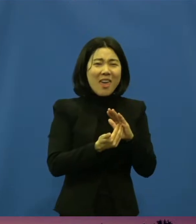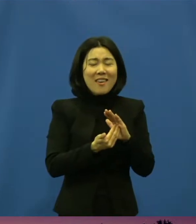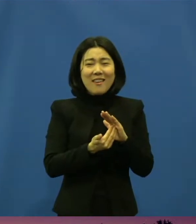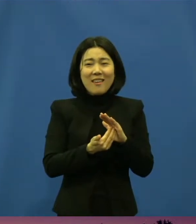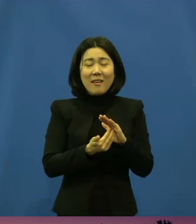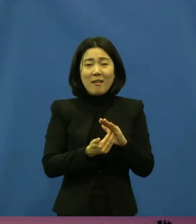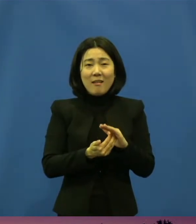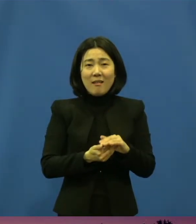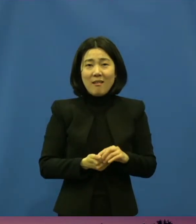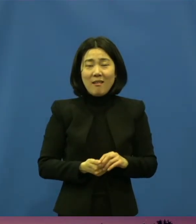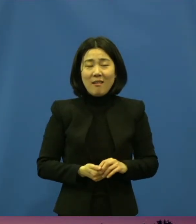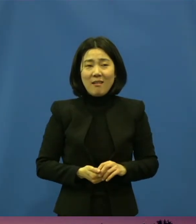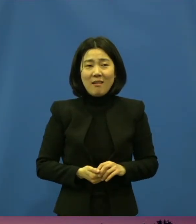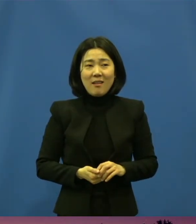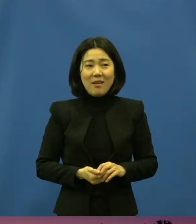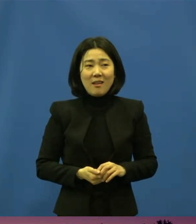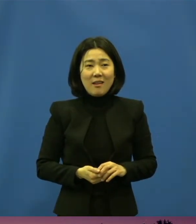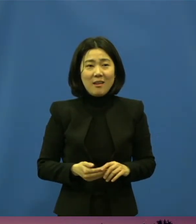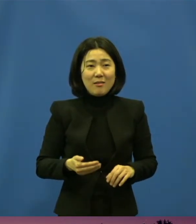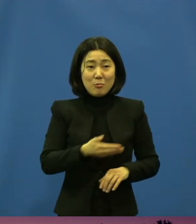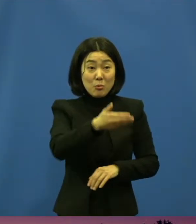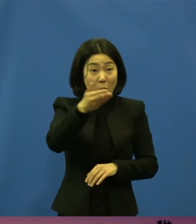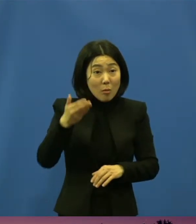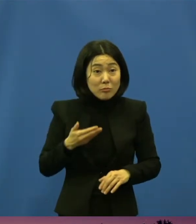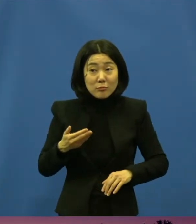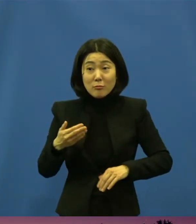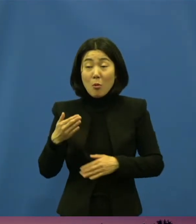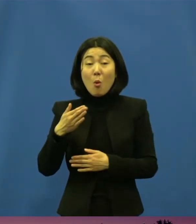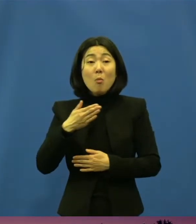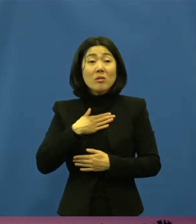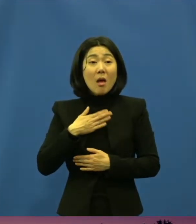자신의 프로필을 어떻게 만들어 놓았는가?